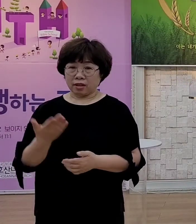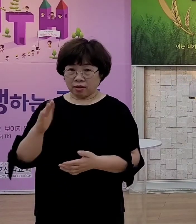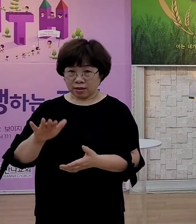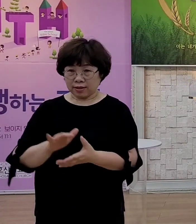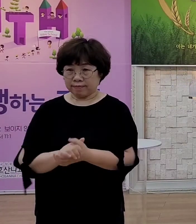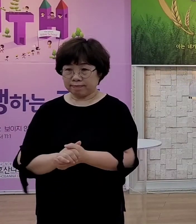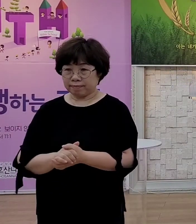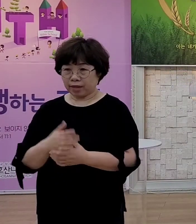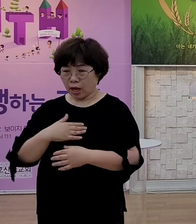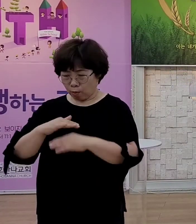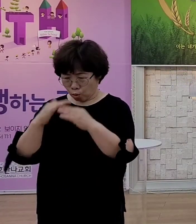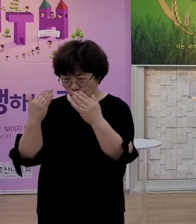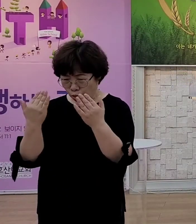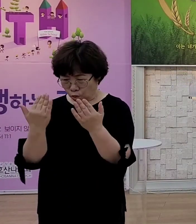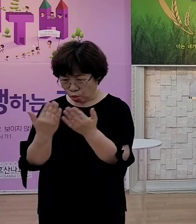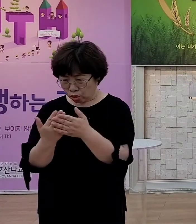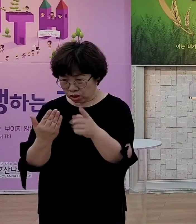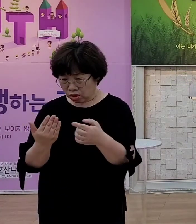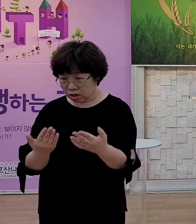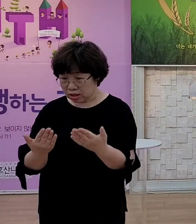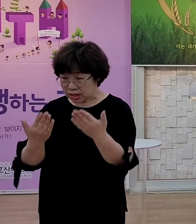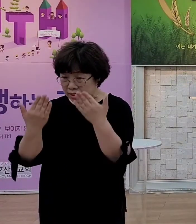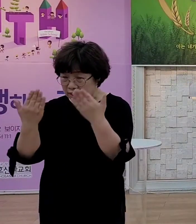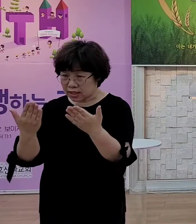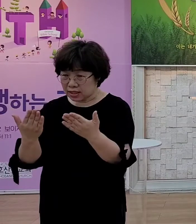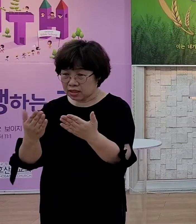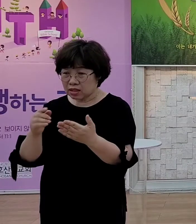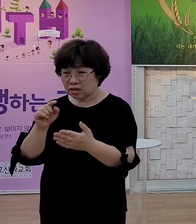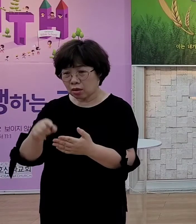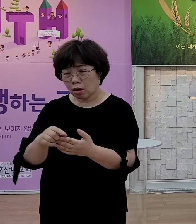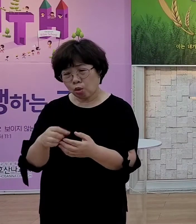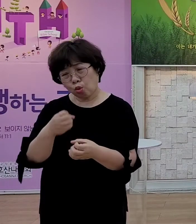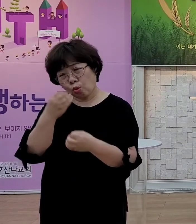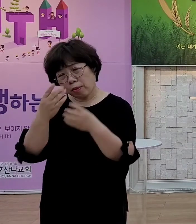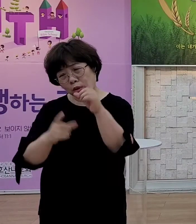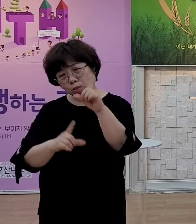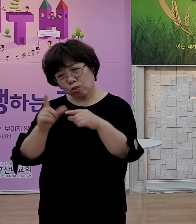그런데 내 전부를 다 드린다는 그럼 그거를 어떻게